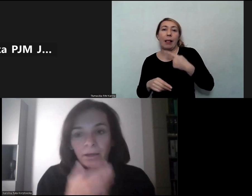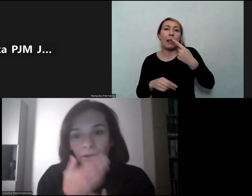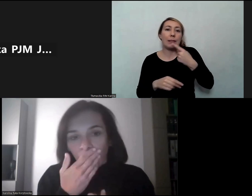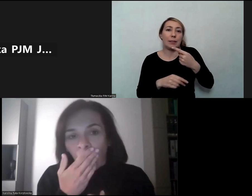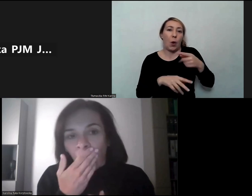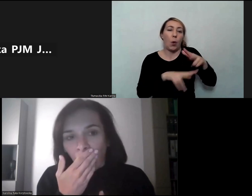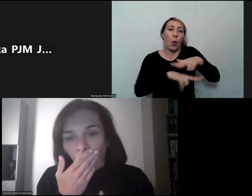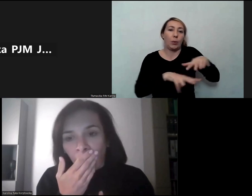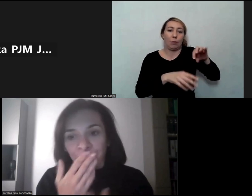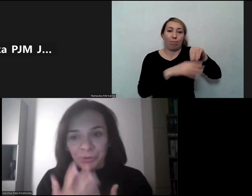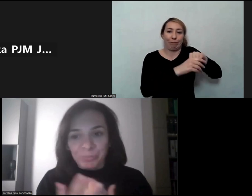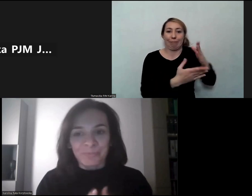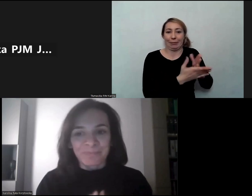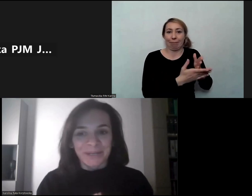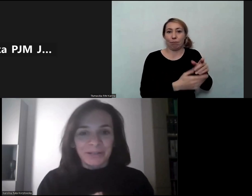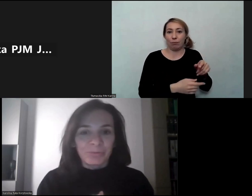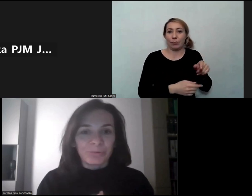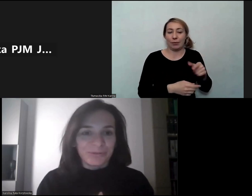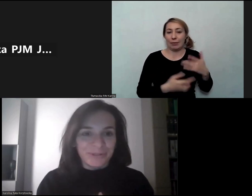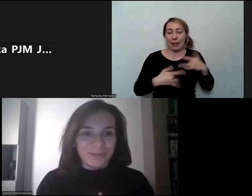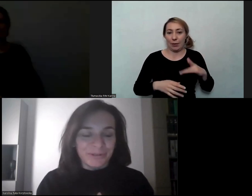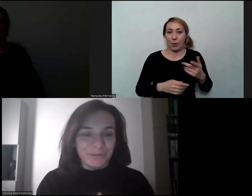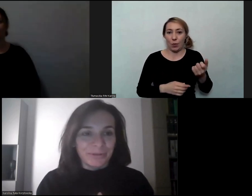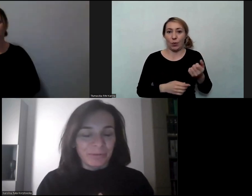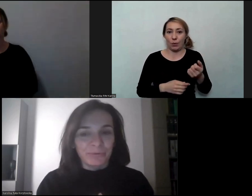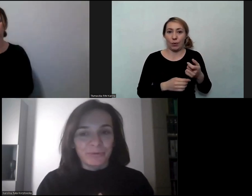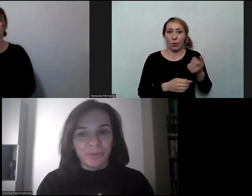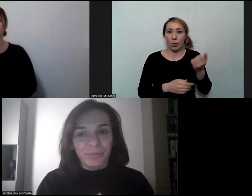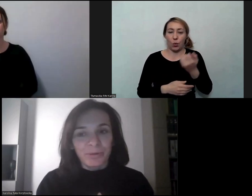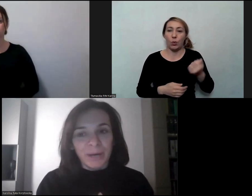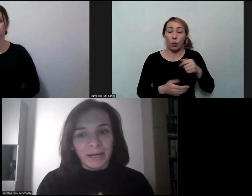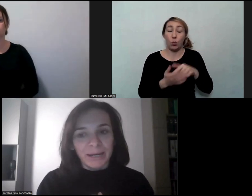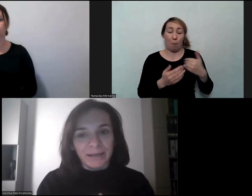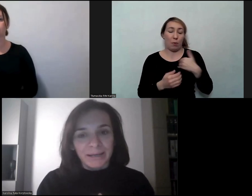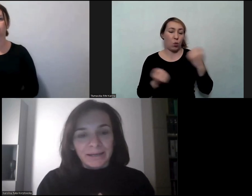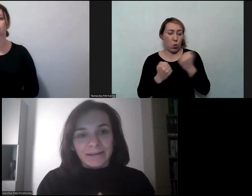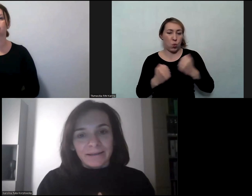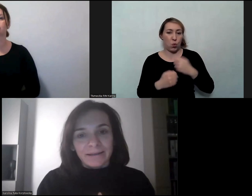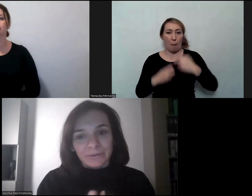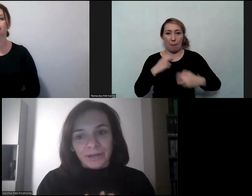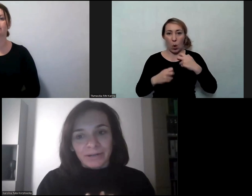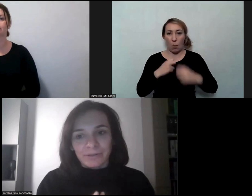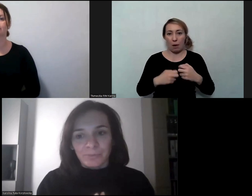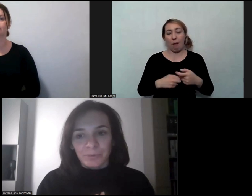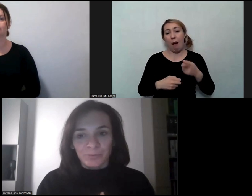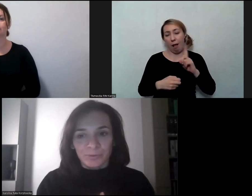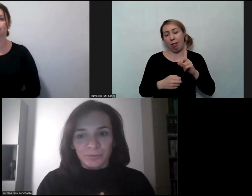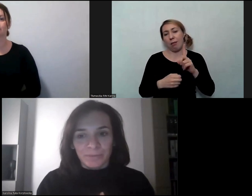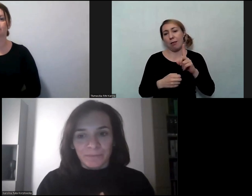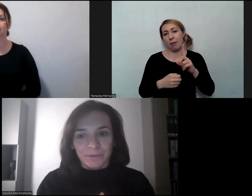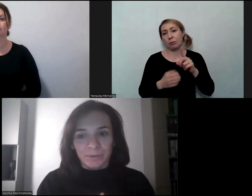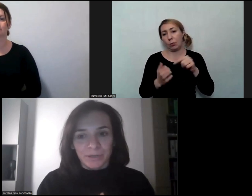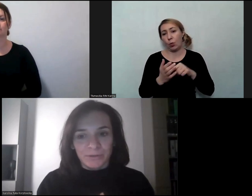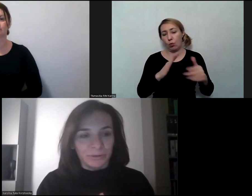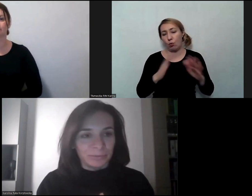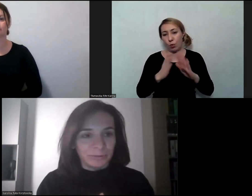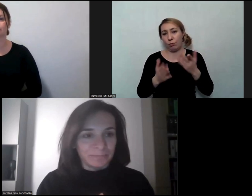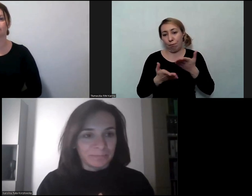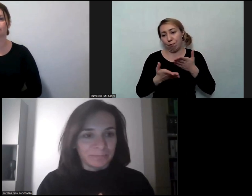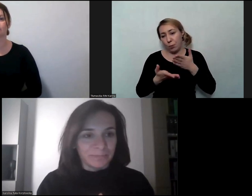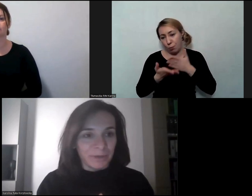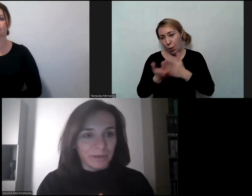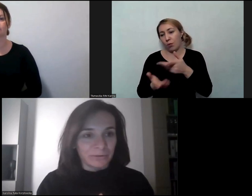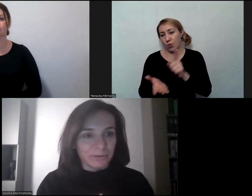To był, nie ukrywam, duży problem, ale No ale w ten sposób sobie